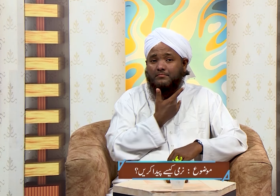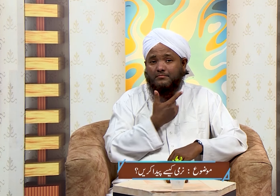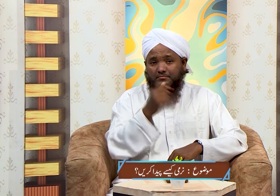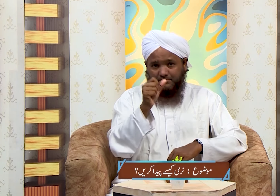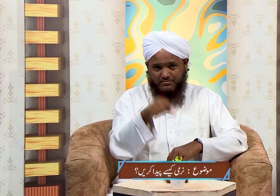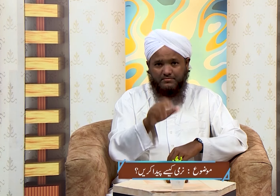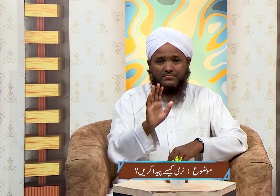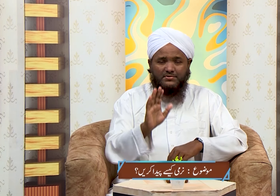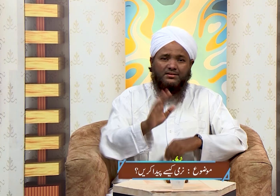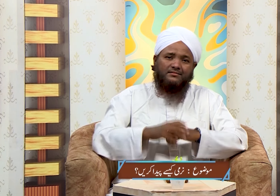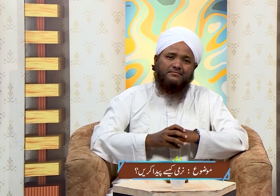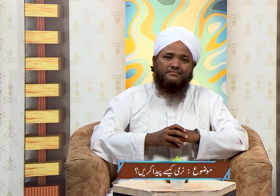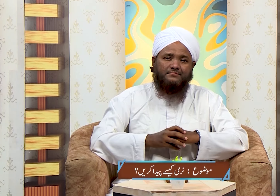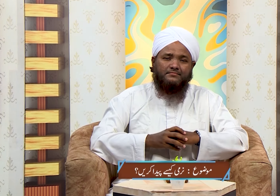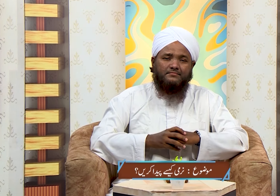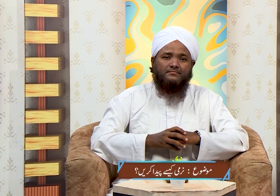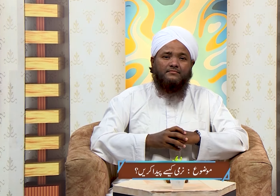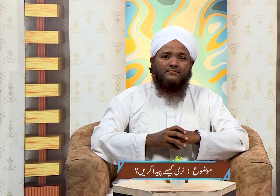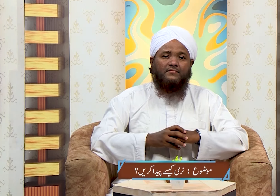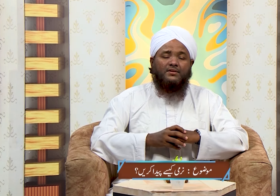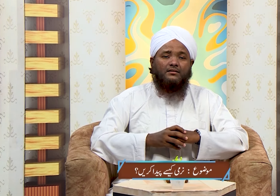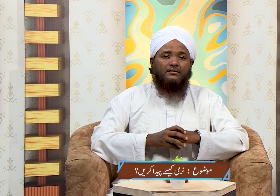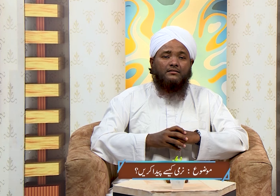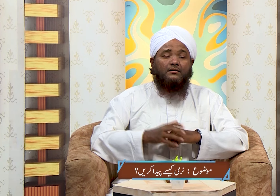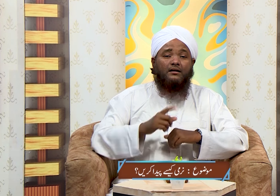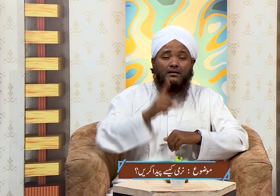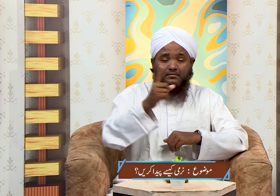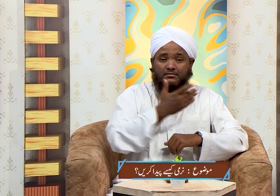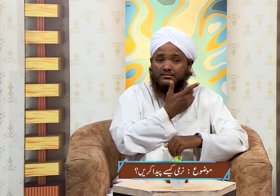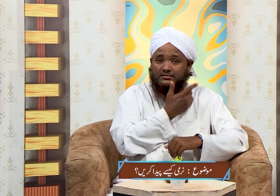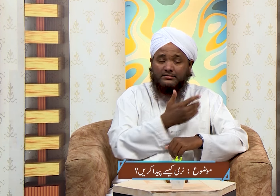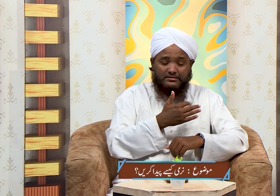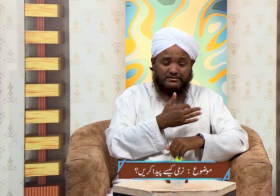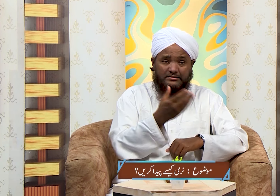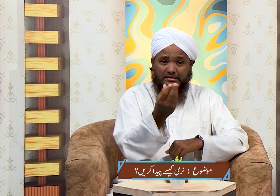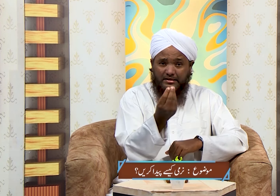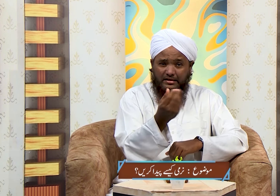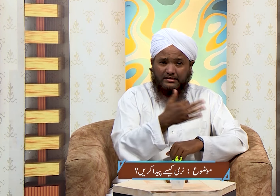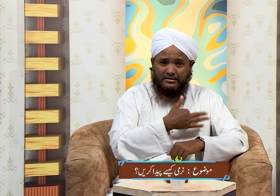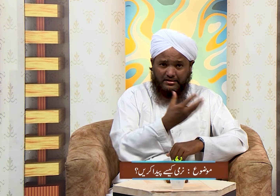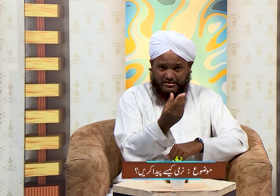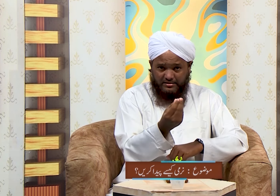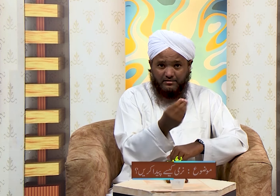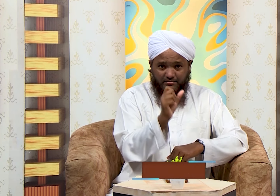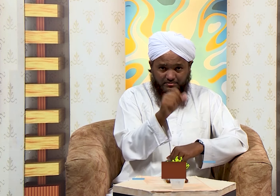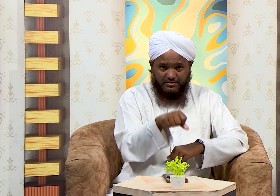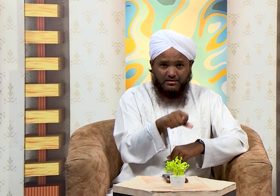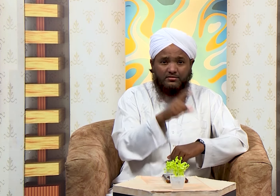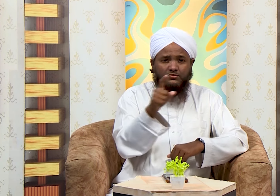نرمی کو پسند فرماتا ہے اور اللہ پاک نرمی کی وجہ سے وہ چیزیں عطا کرتا ہے جو سختی یا